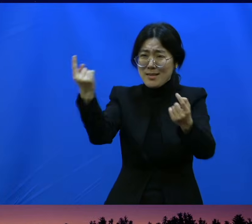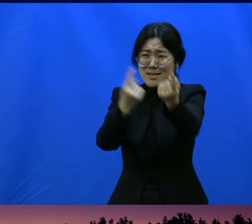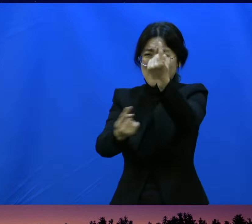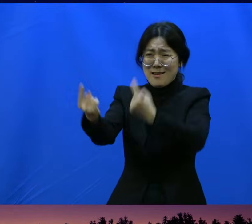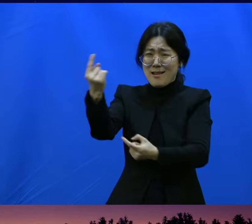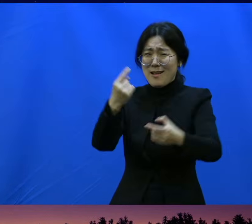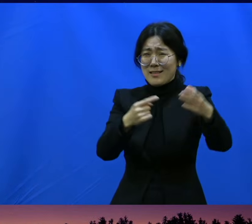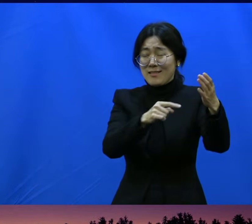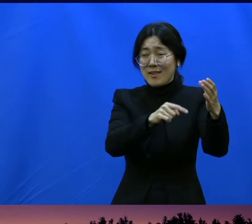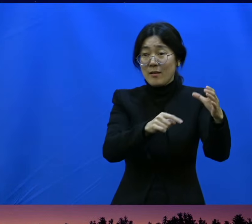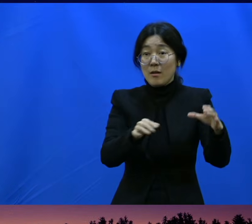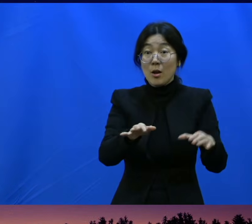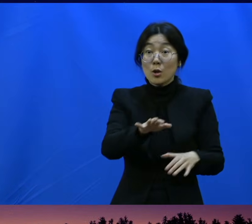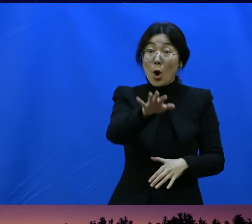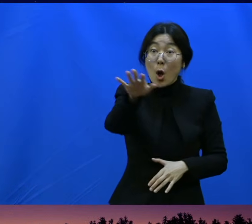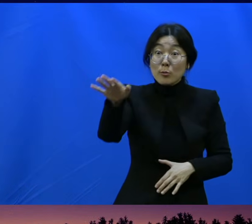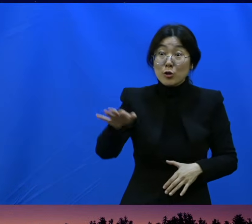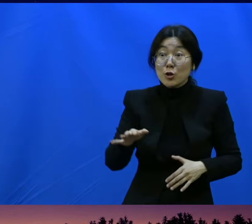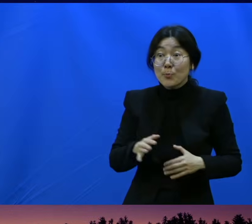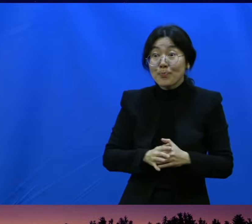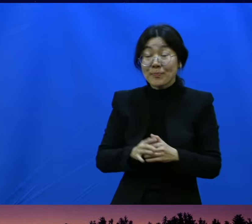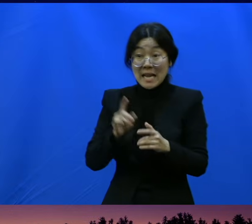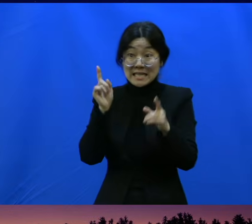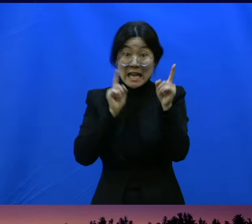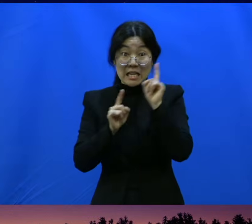사람하고요, 관계를 맺기 어려워요.